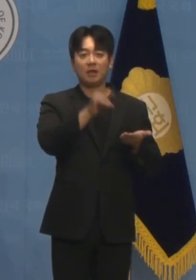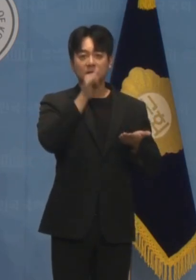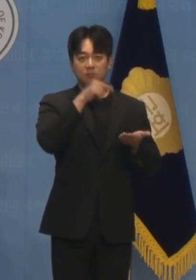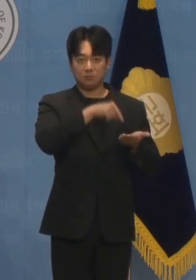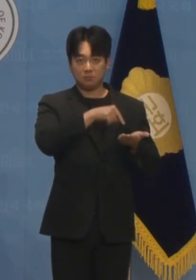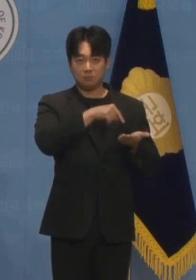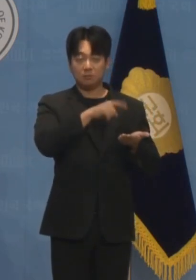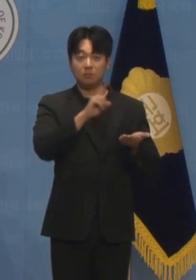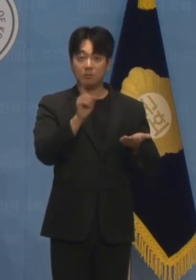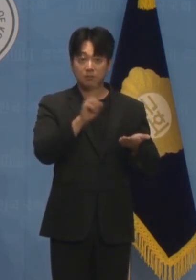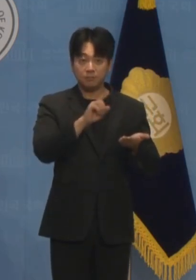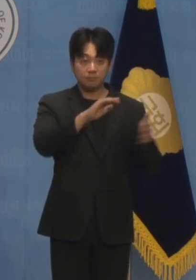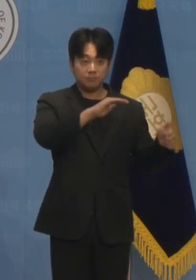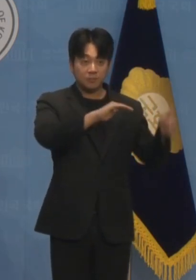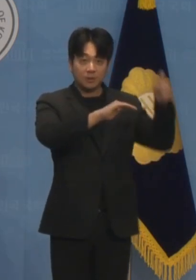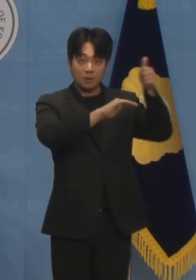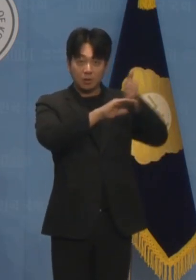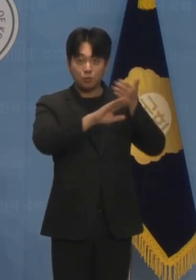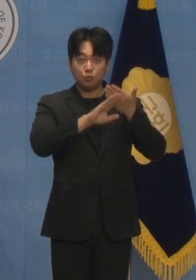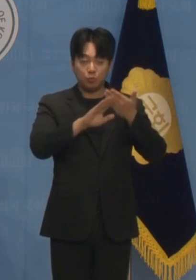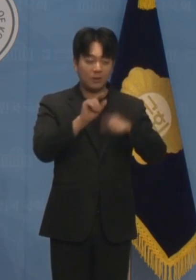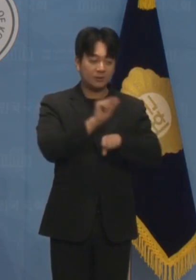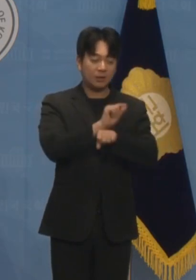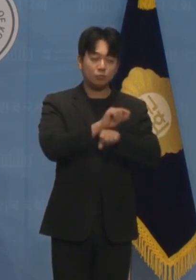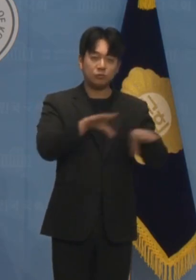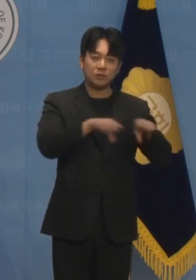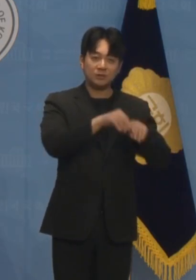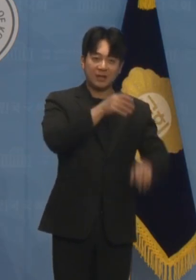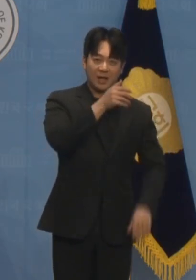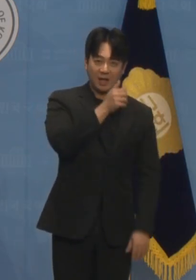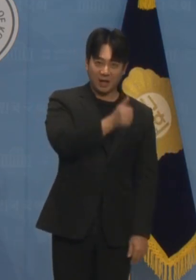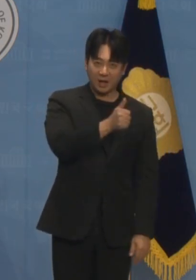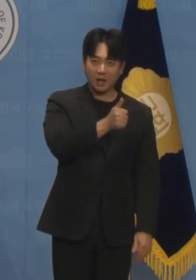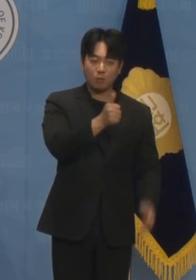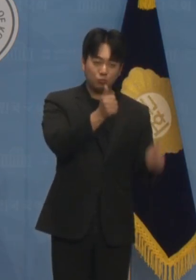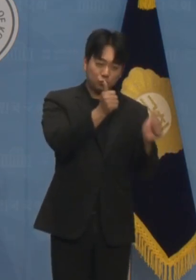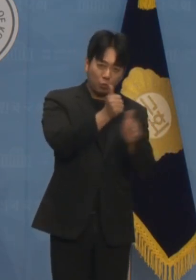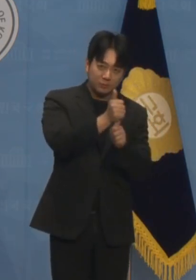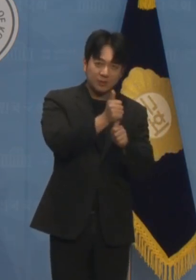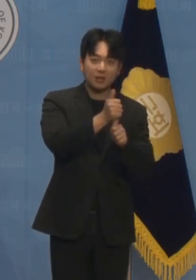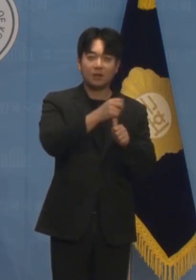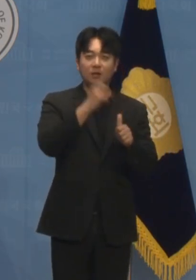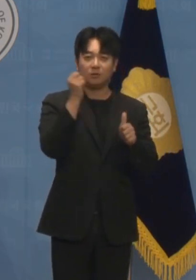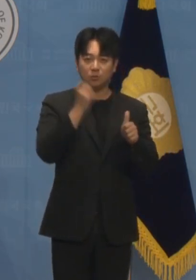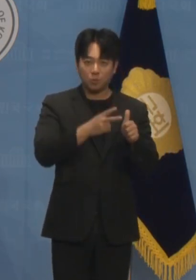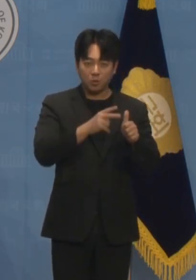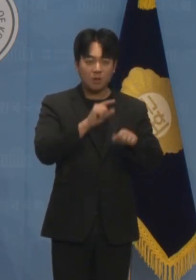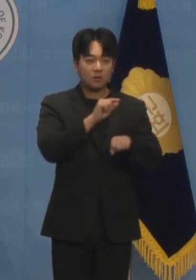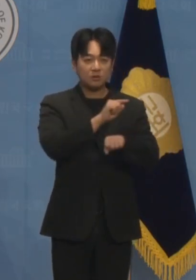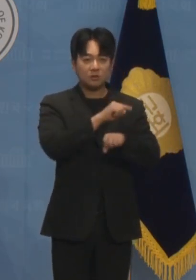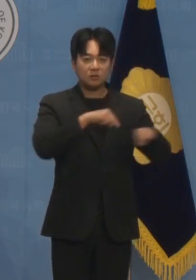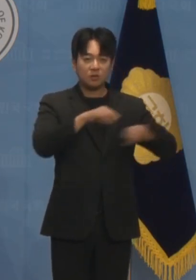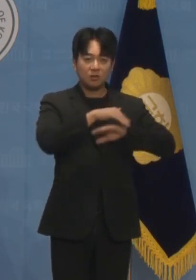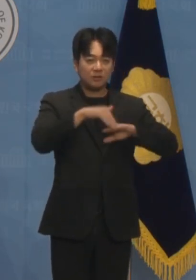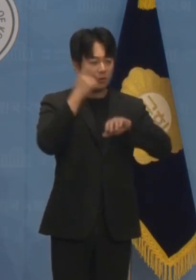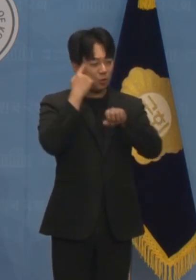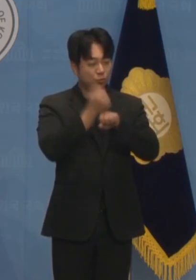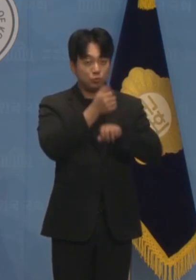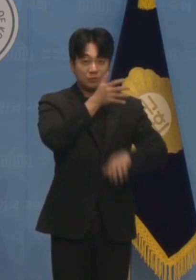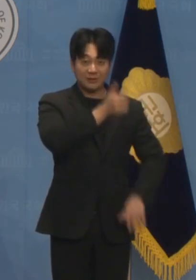회장은 취임 이후 사무처장, 선수촌 부총장, 정책연구센터장, 사진사